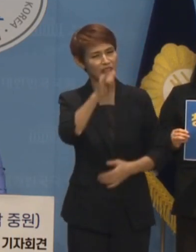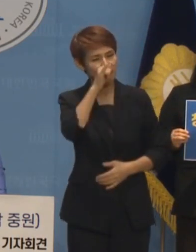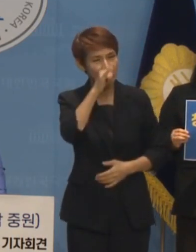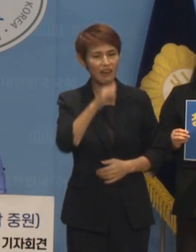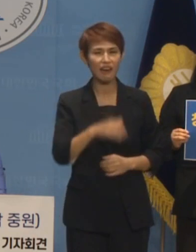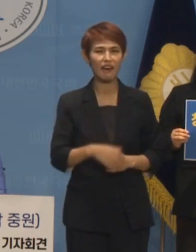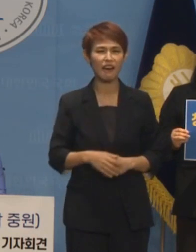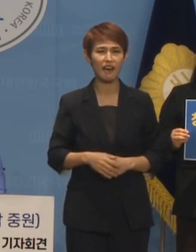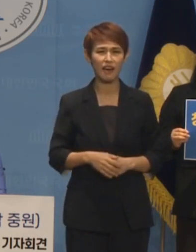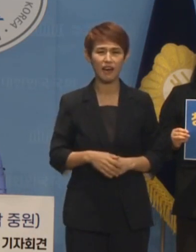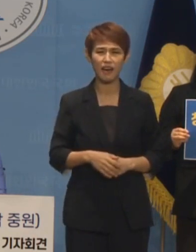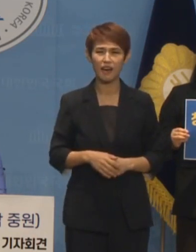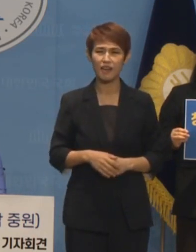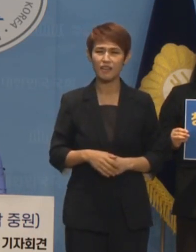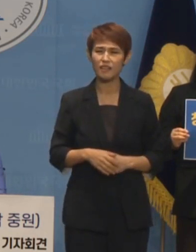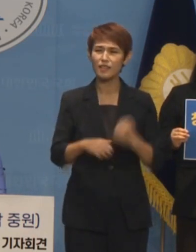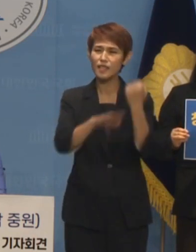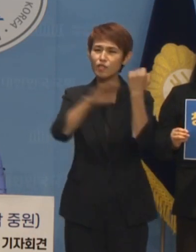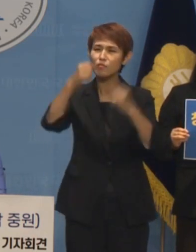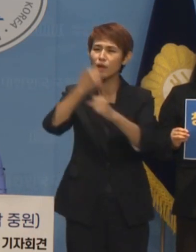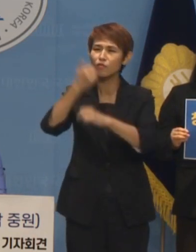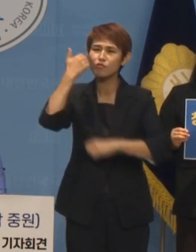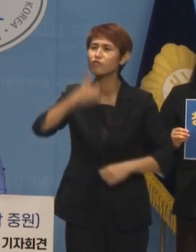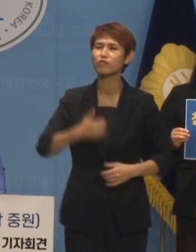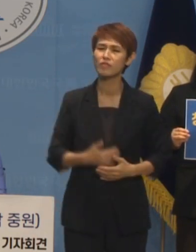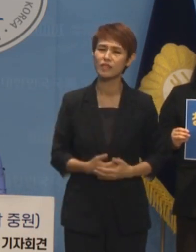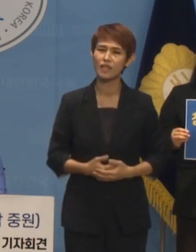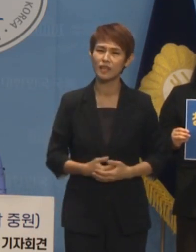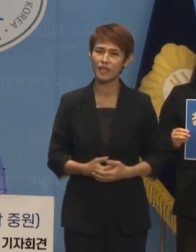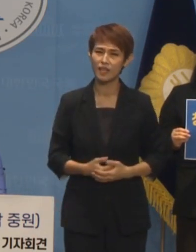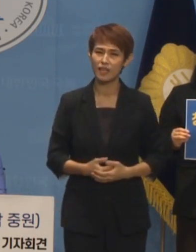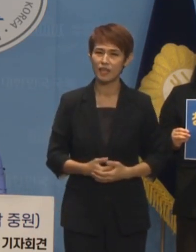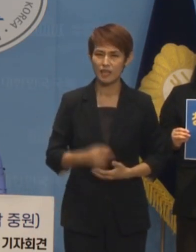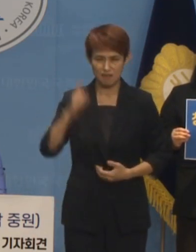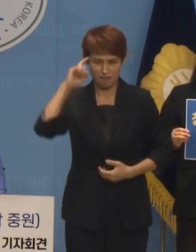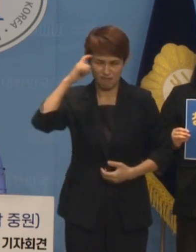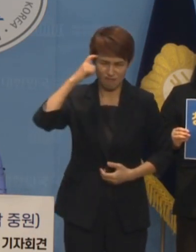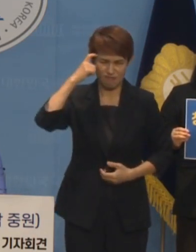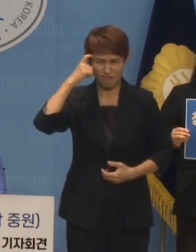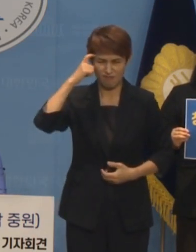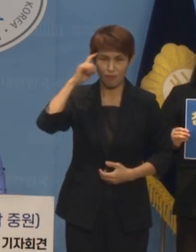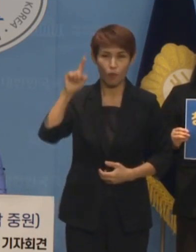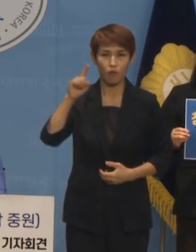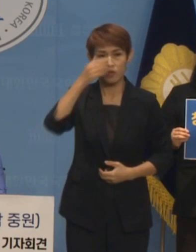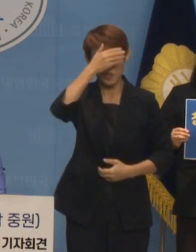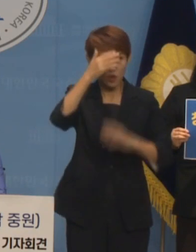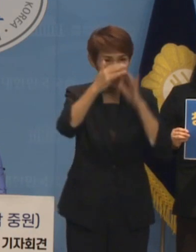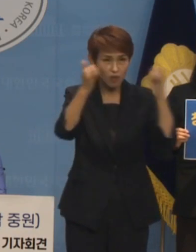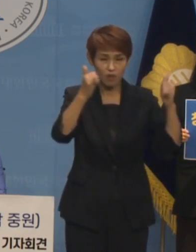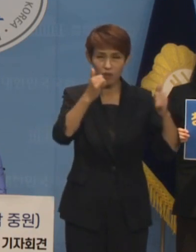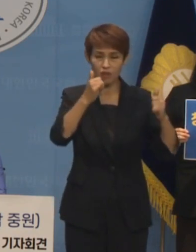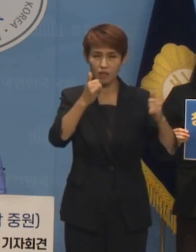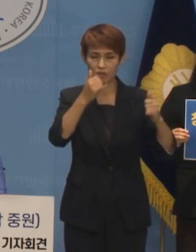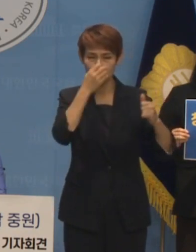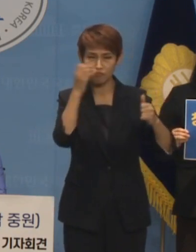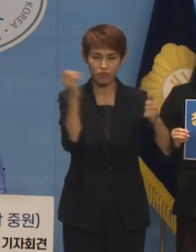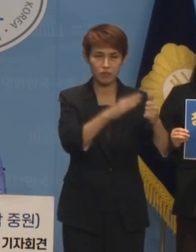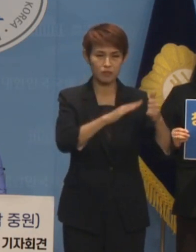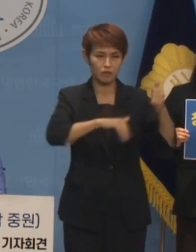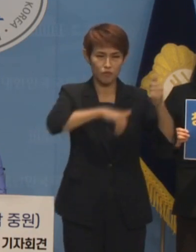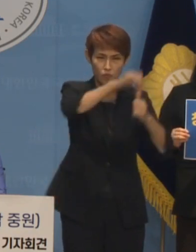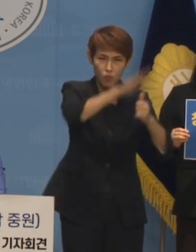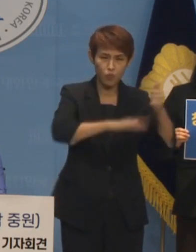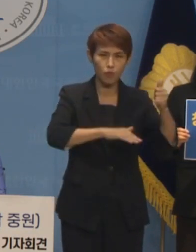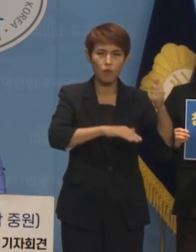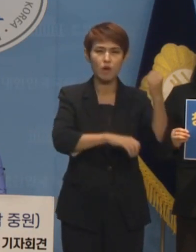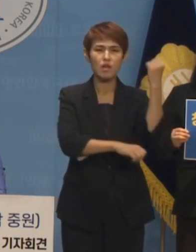그 잣대는 누가 만드는 것일까요? 그런 쓸데없는 잣대로 이 자리에 있는 청년들을 모욕하고 청년